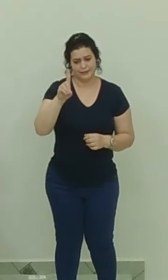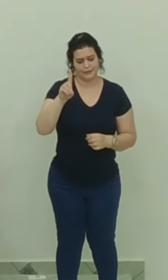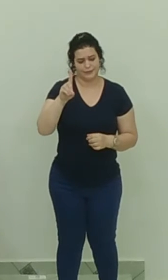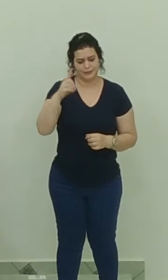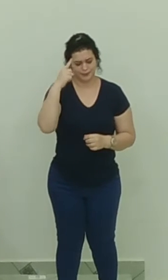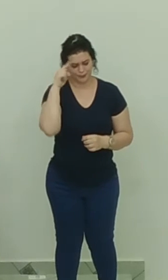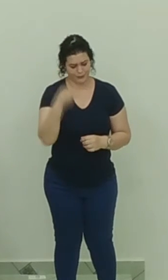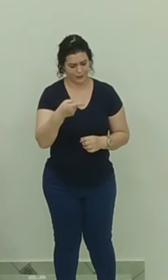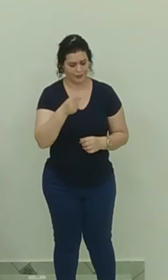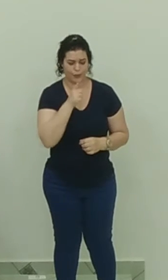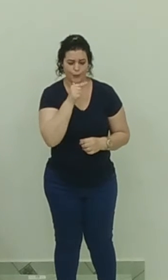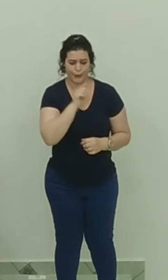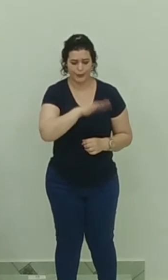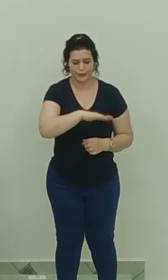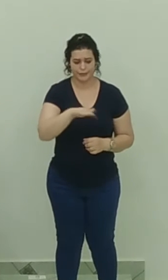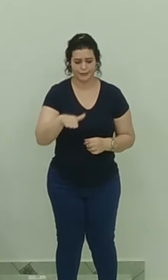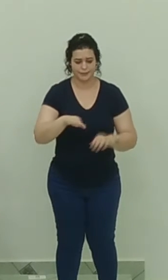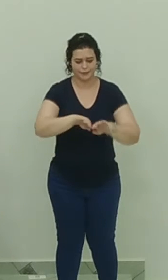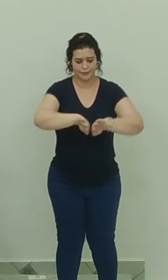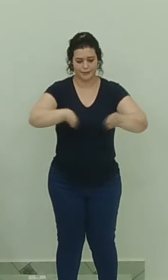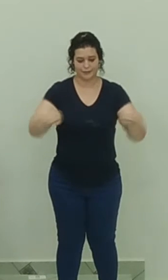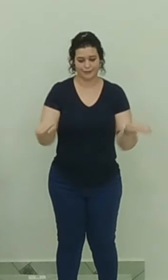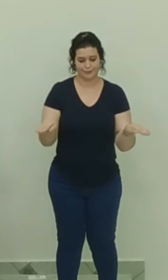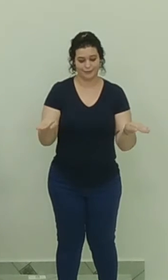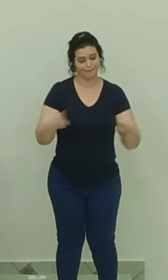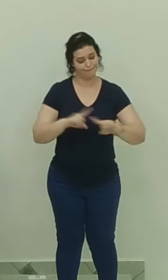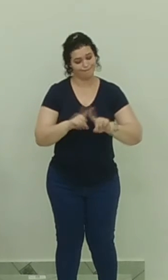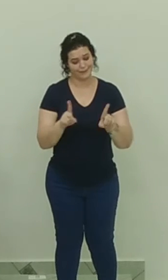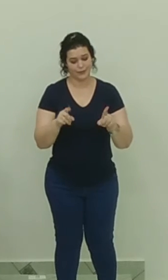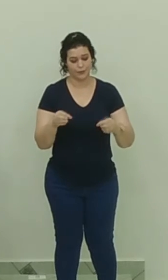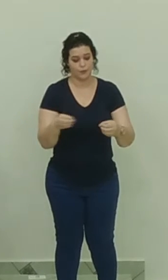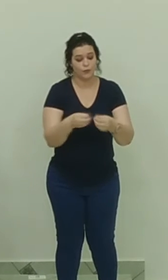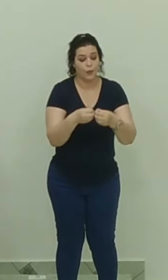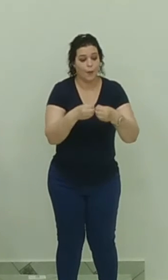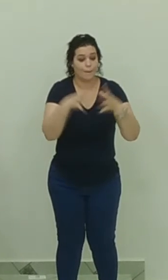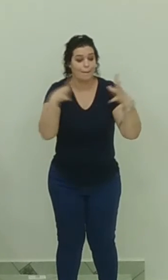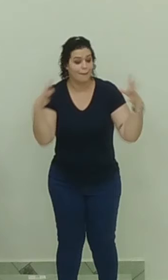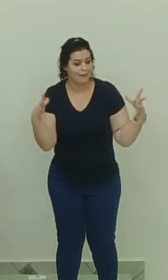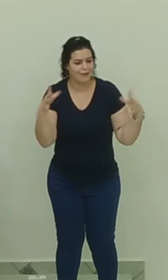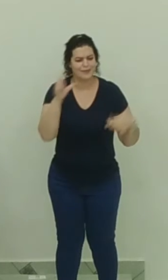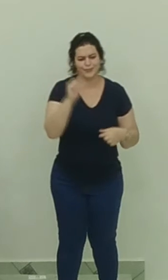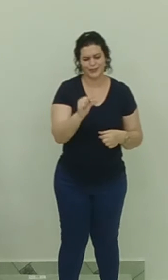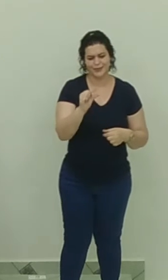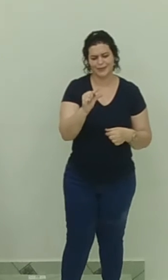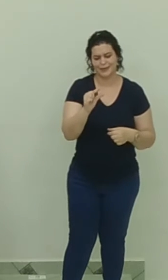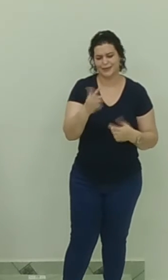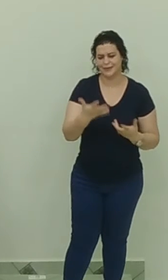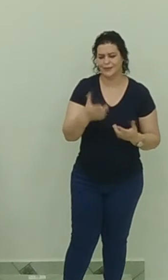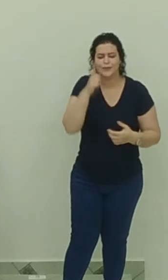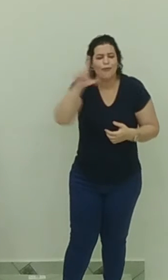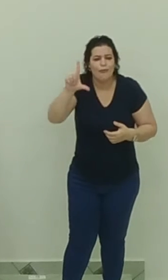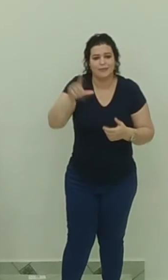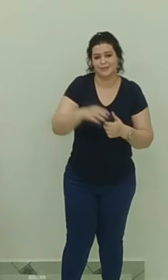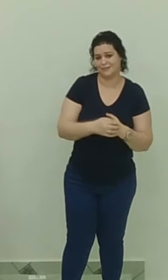abriria, mas o milagre seria muito pequeno, ou a sua eficácia seria a mesma, mas não